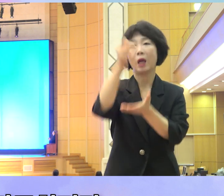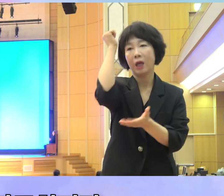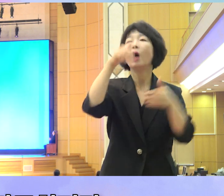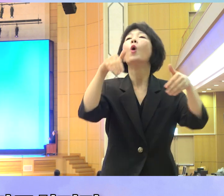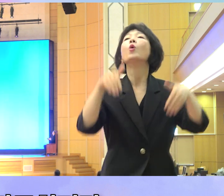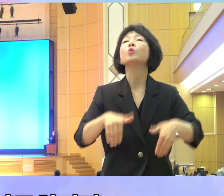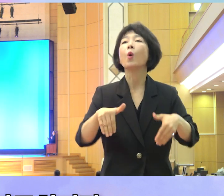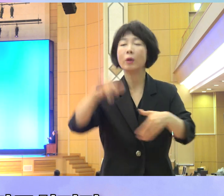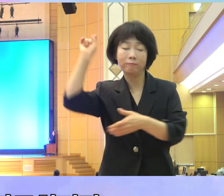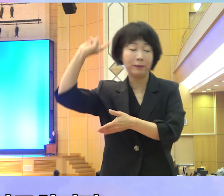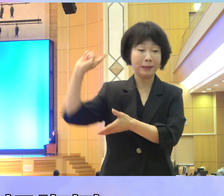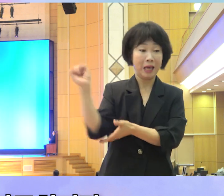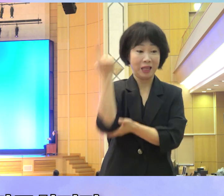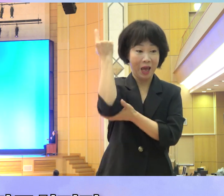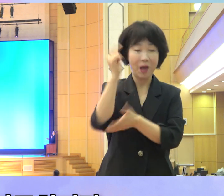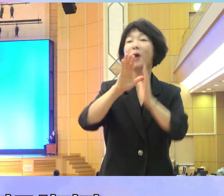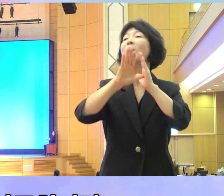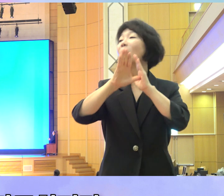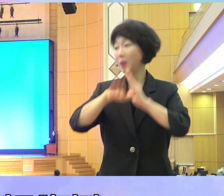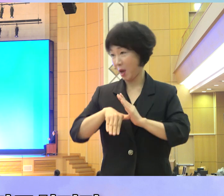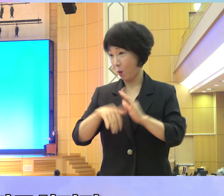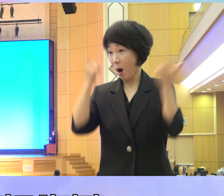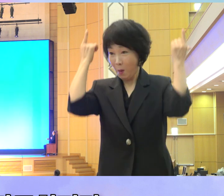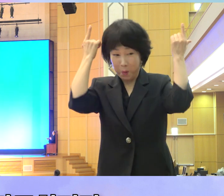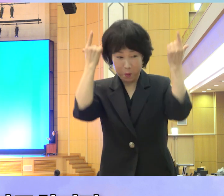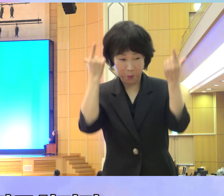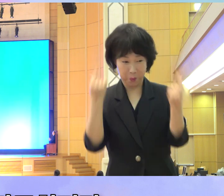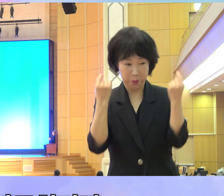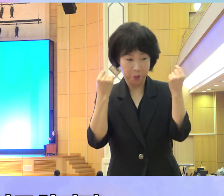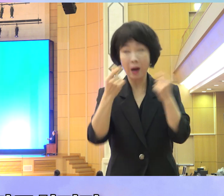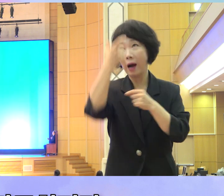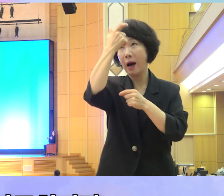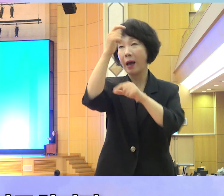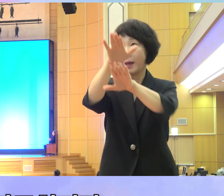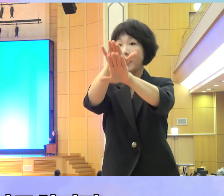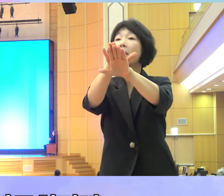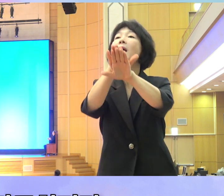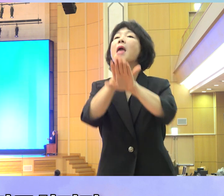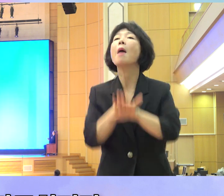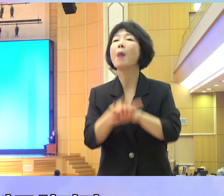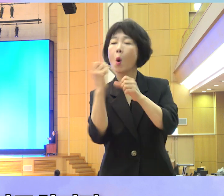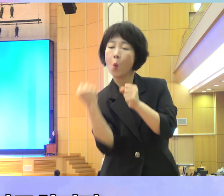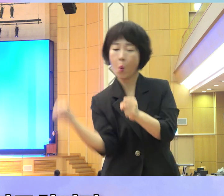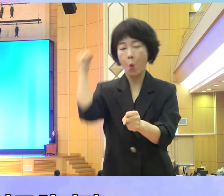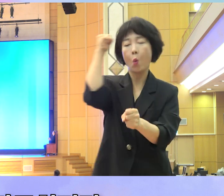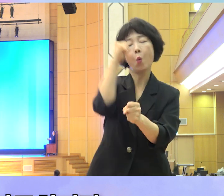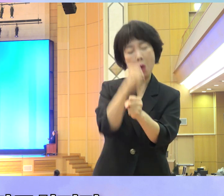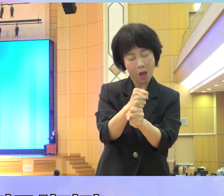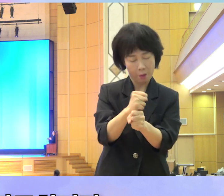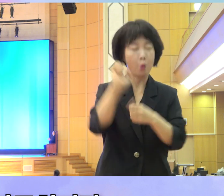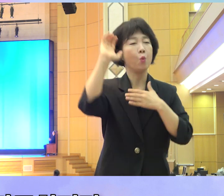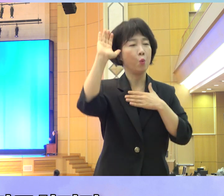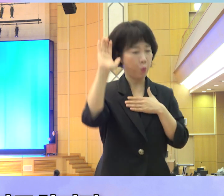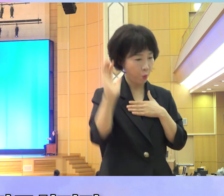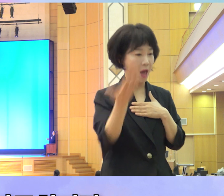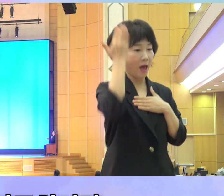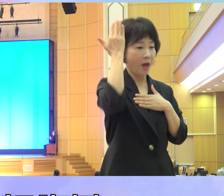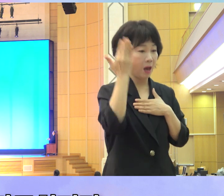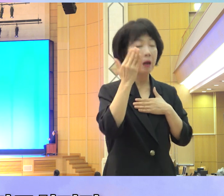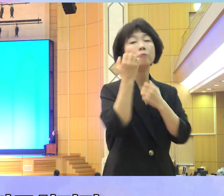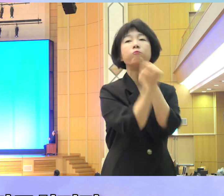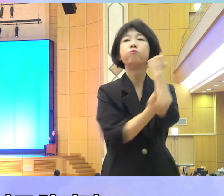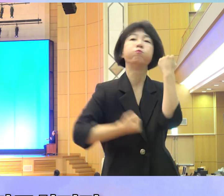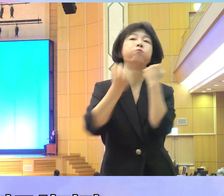또 주의 종 다윗의 때와 같이 예배가 회복되네.